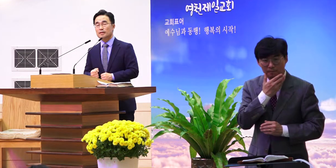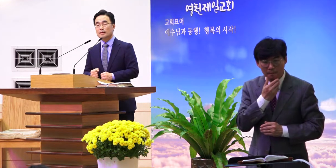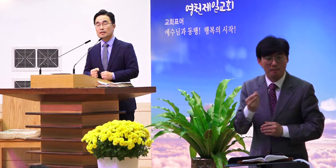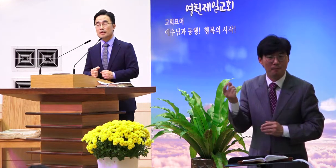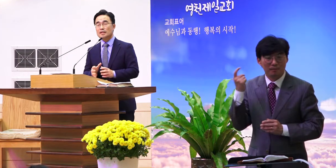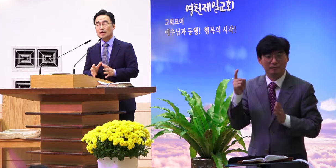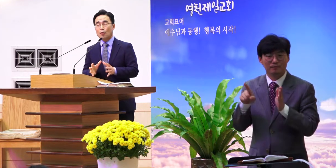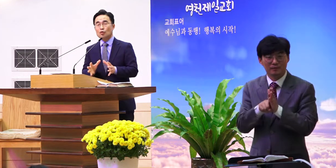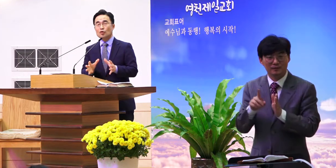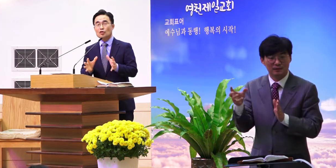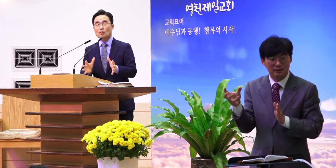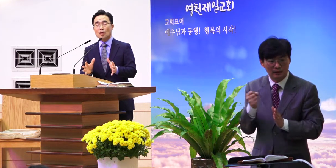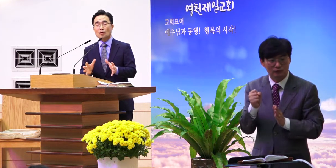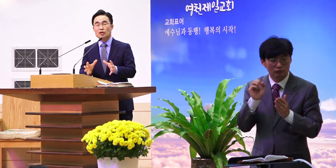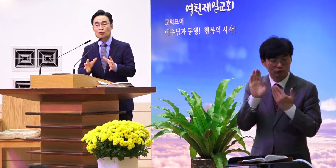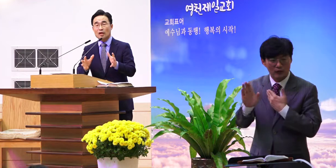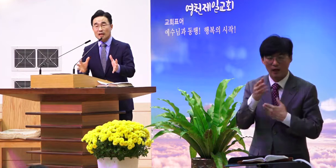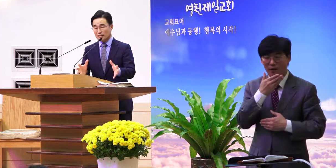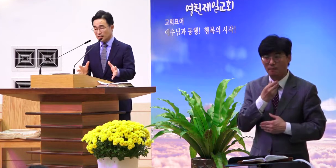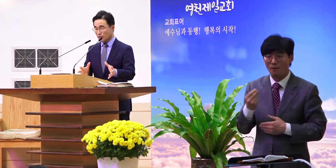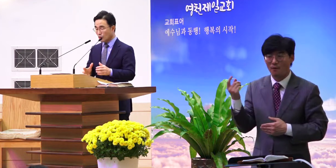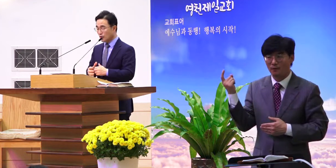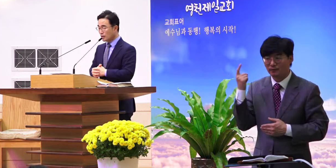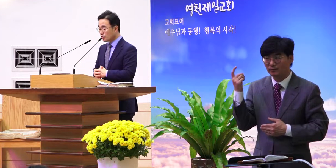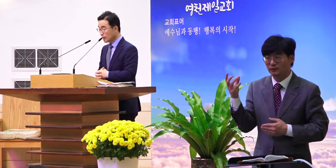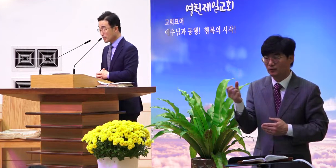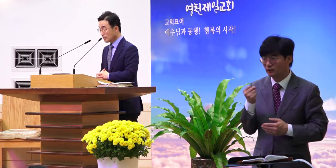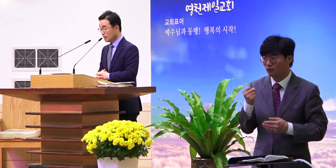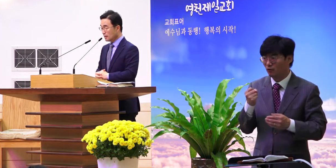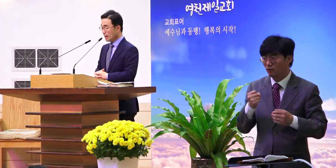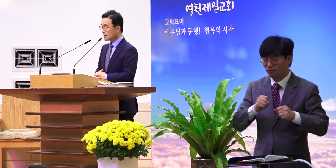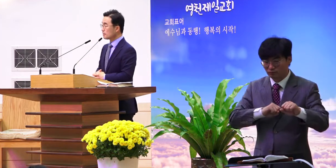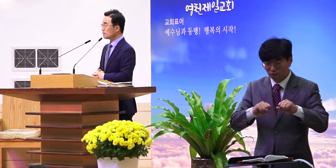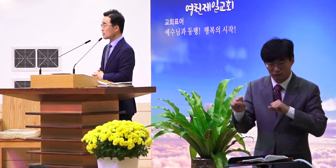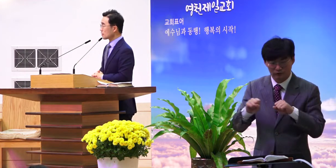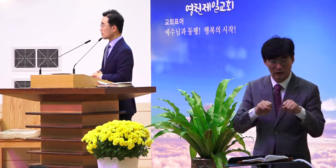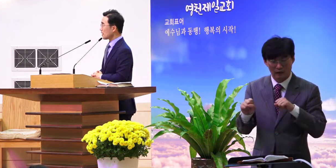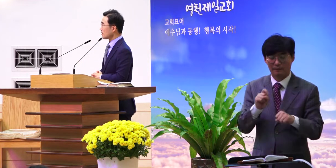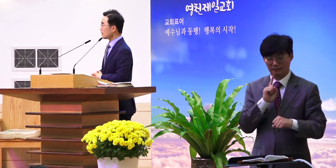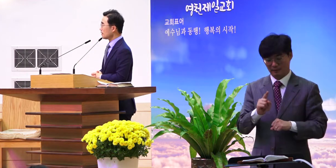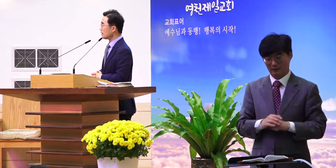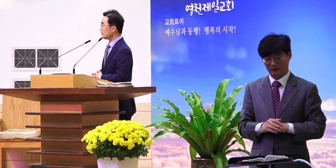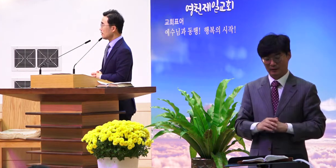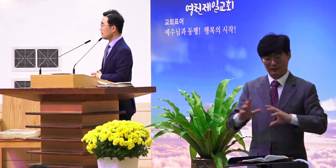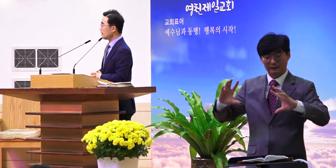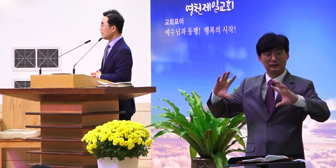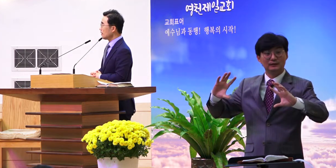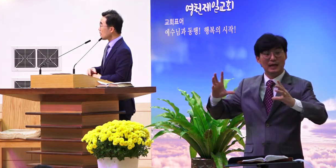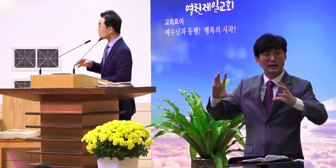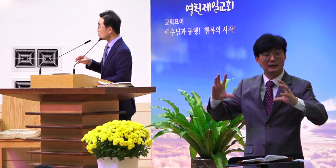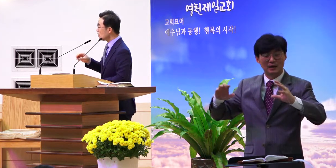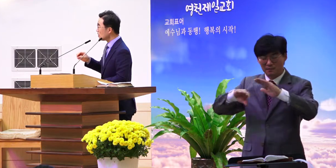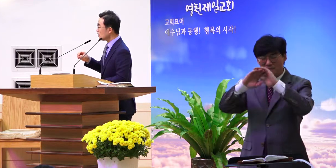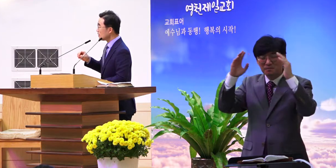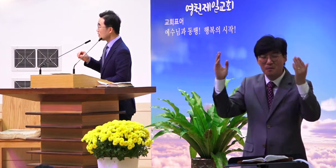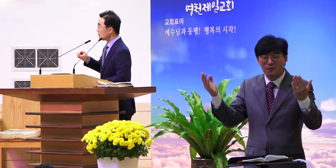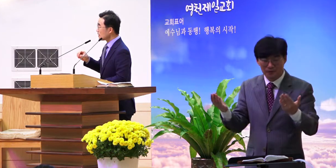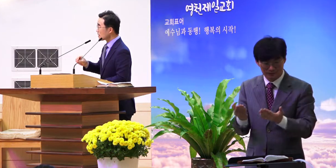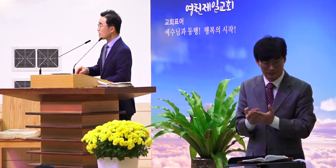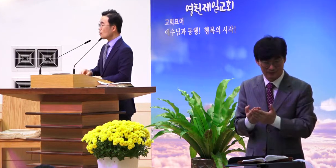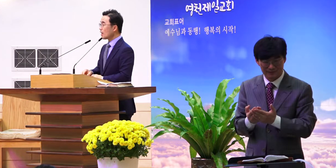정복하라고, 세상을 복음으로 정복하고 그 문화를 다스리라고 주님께서 말씀하셨습니다. 이